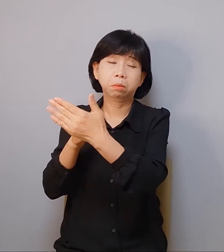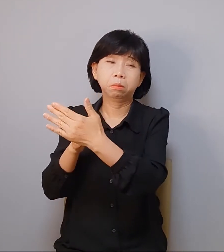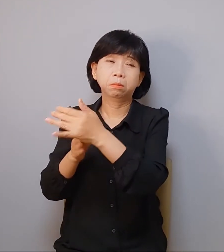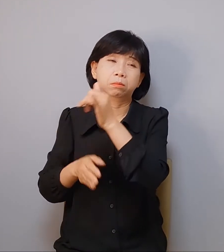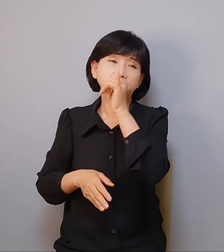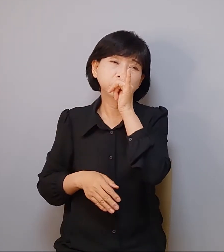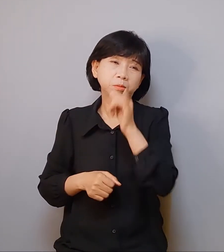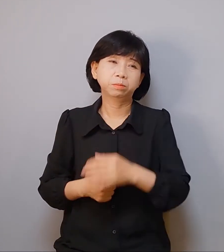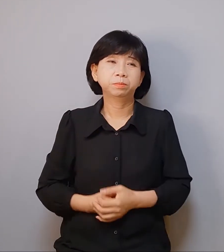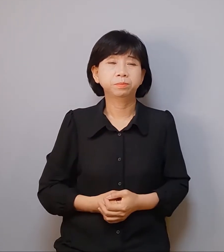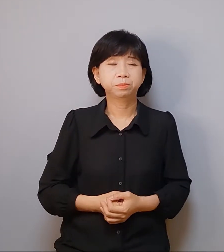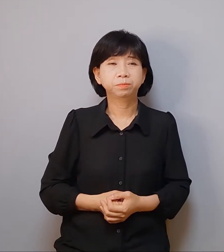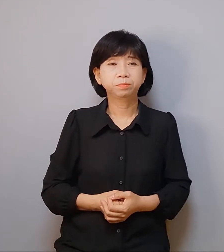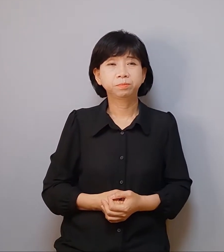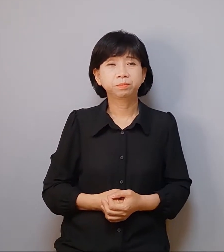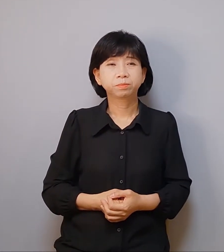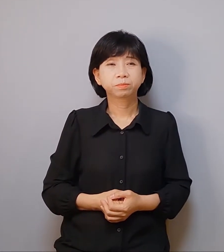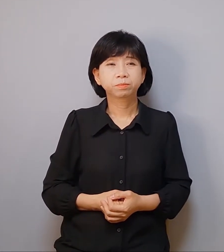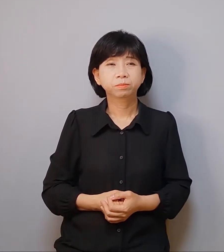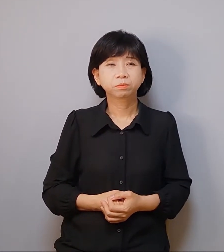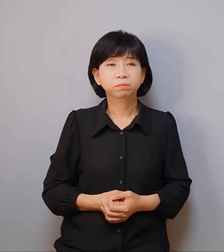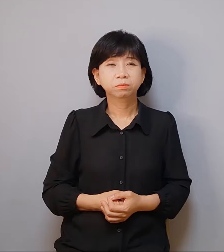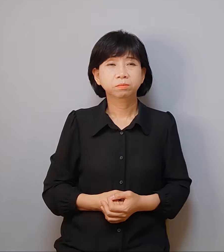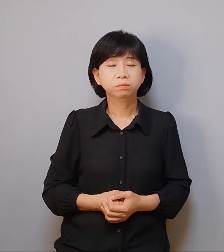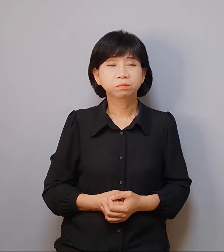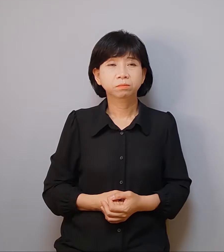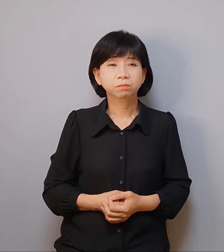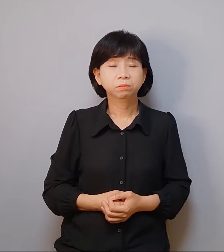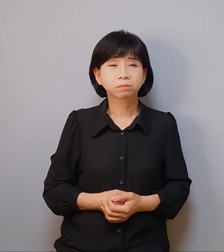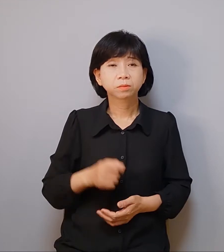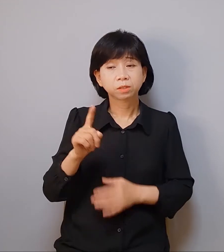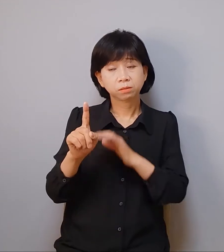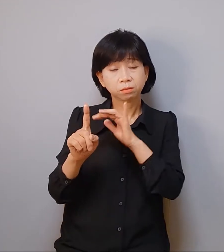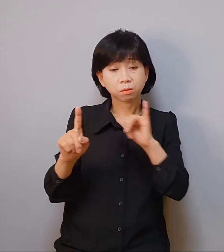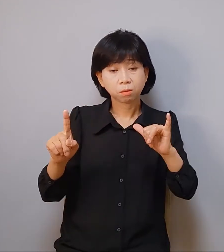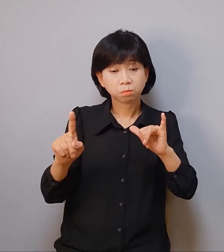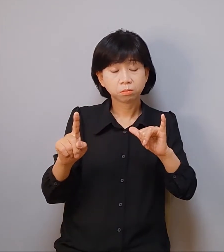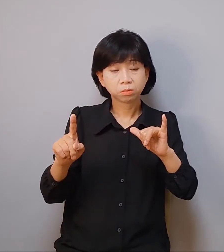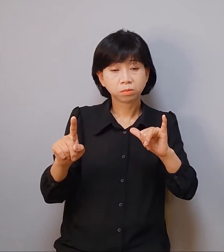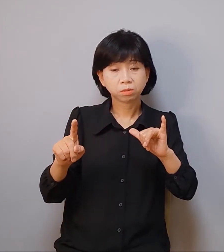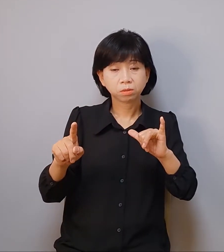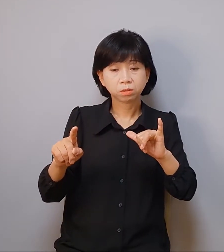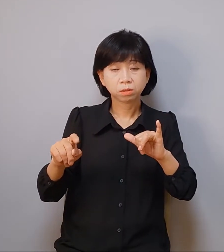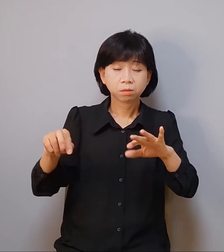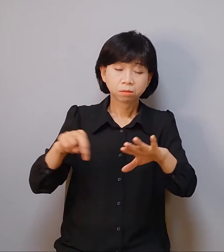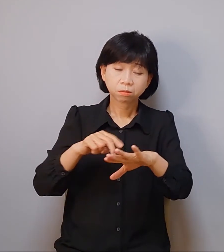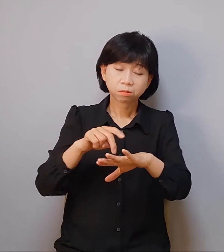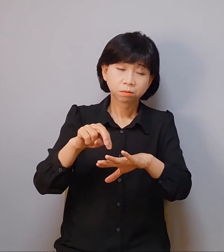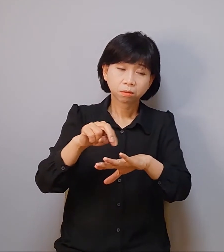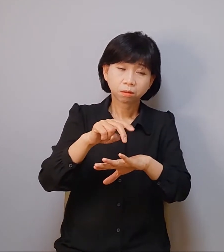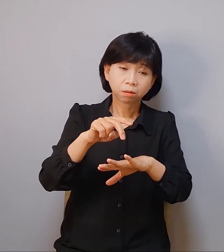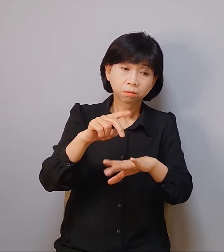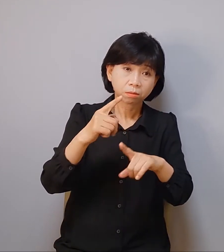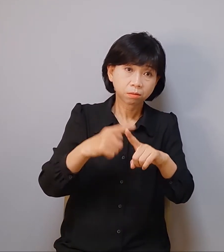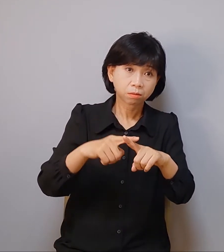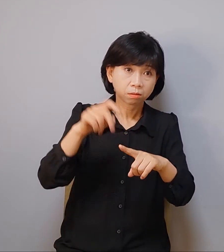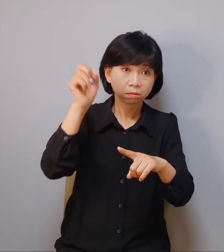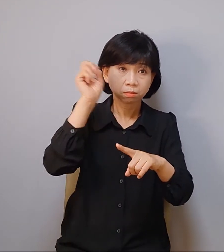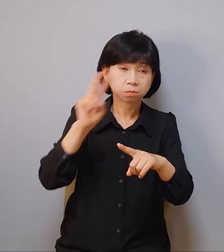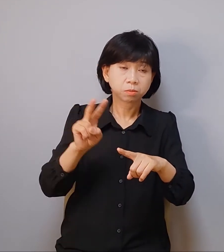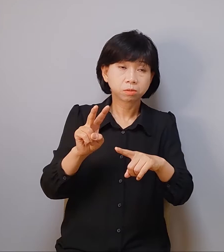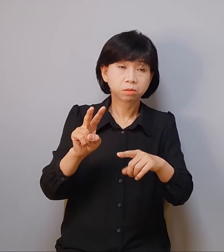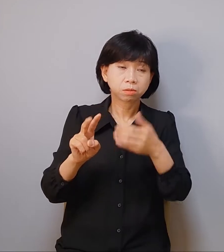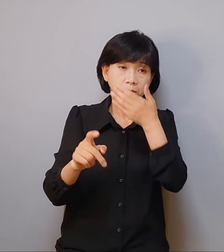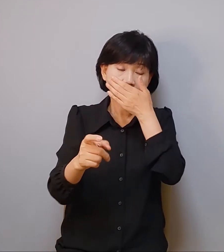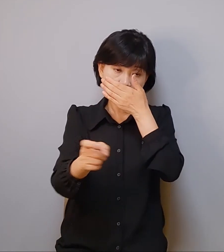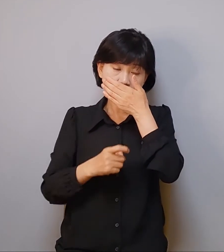때가 있습니다. 어떤 한 사람이 길을 가다가 강도를 만나 큰 봉변을 치릅니다. 누가복음